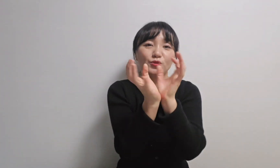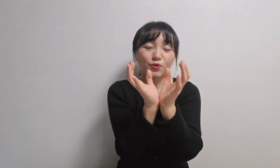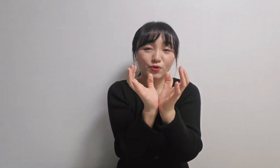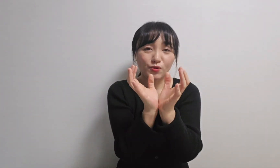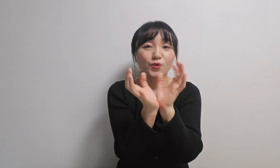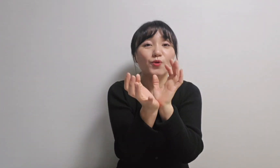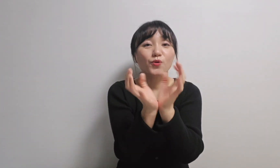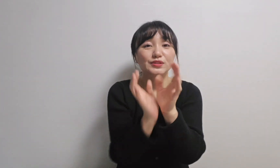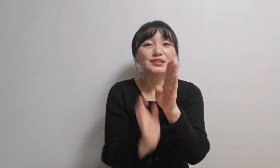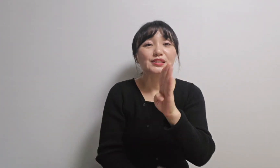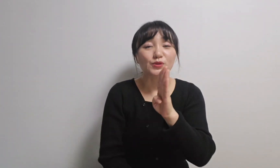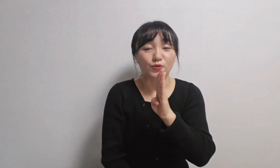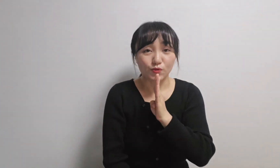피어도 꽃이고,